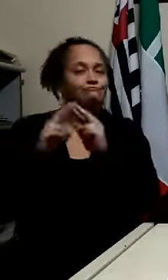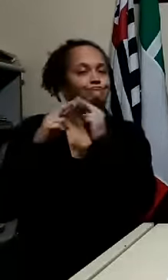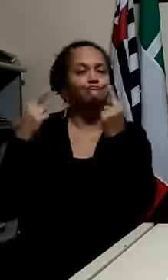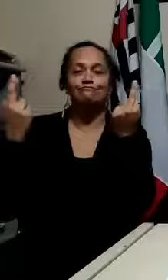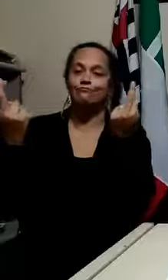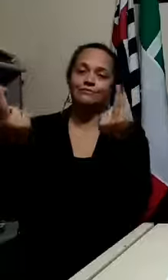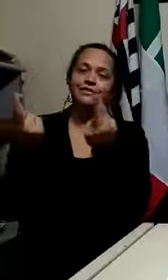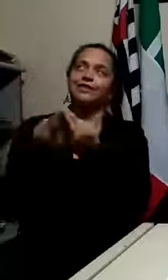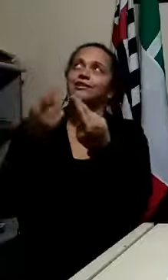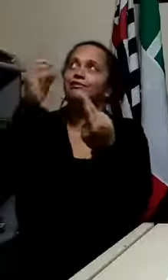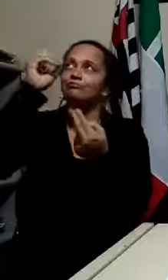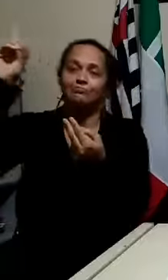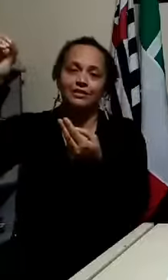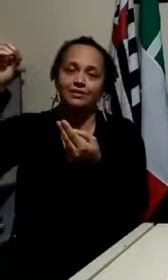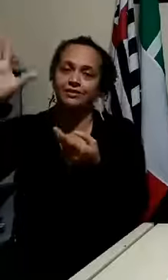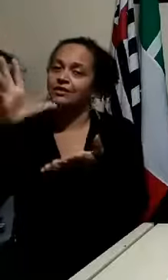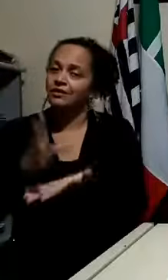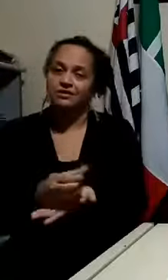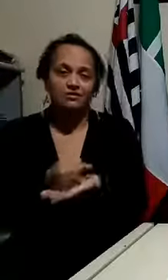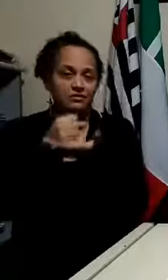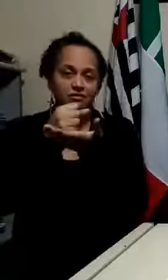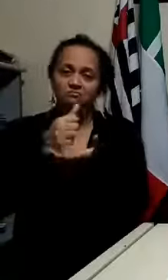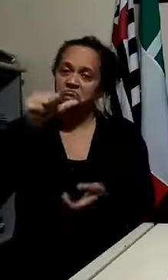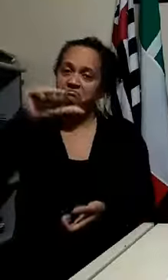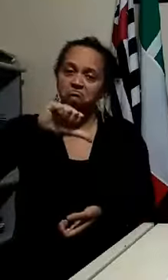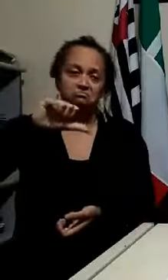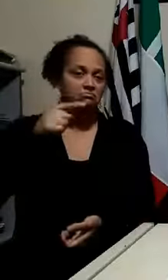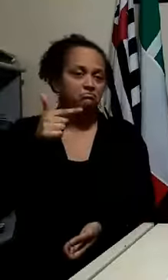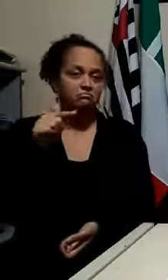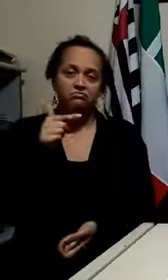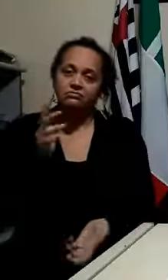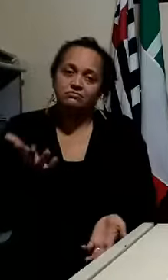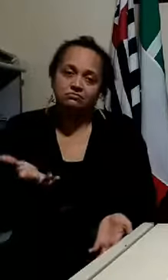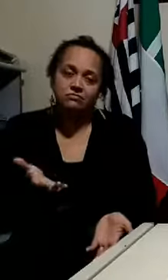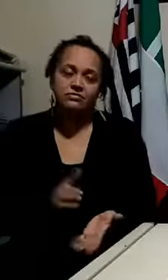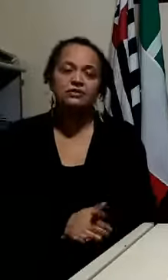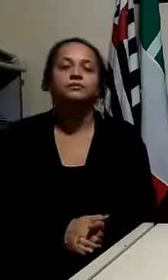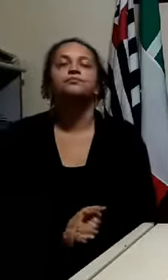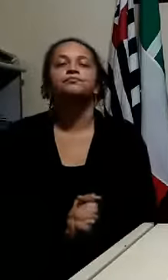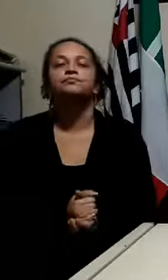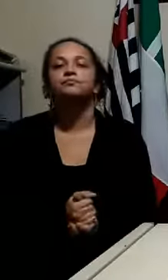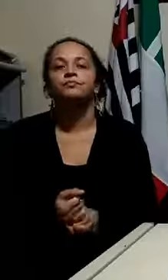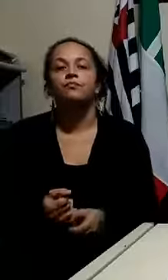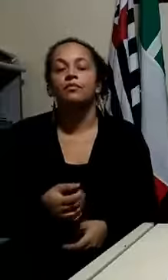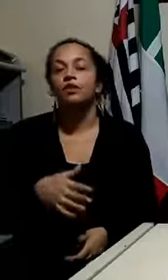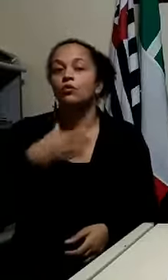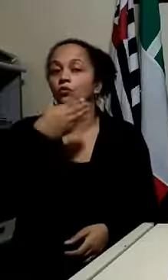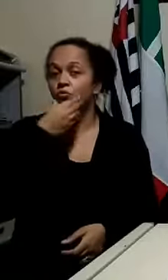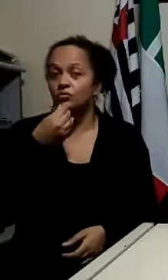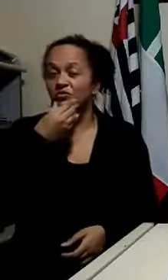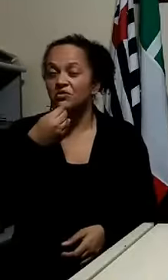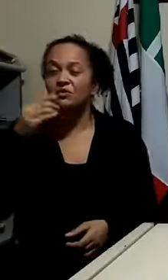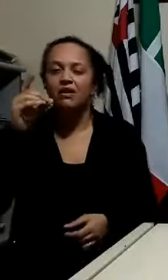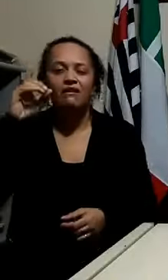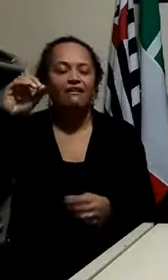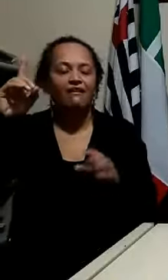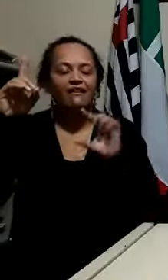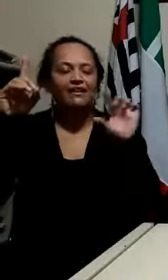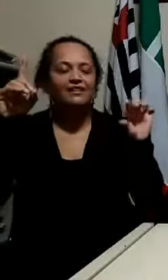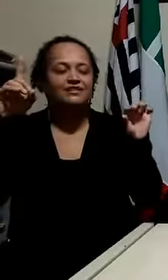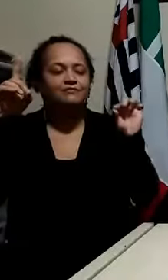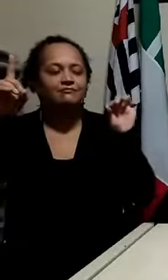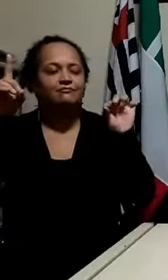a salvação em Cristo, Jesus Cristo como Senhor e Salvador, né? Ele preferiu as riquezas e os